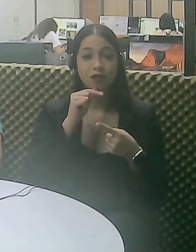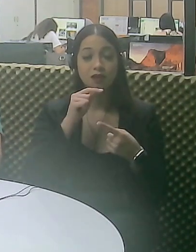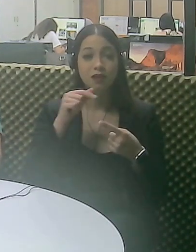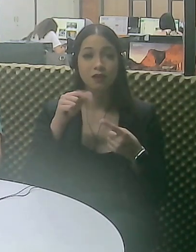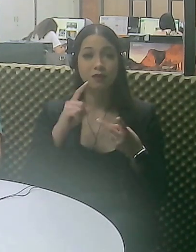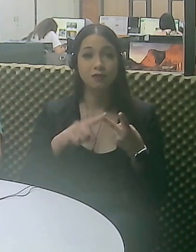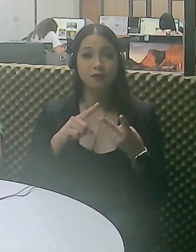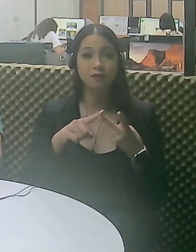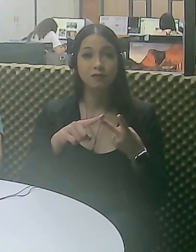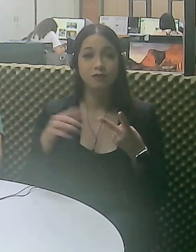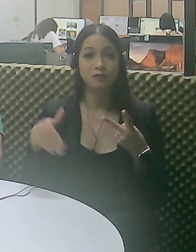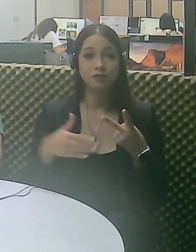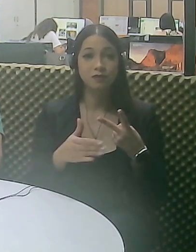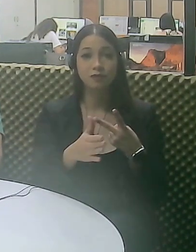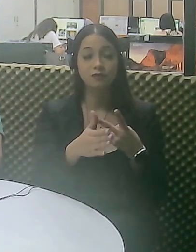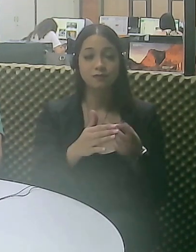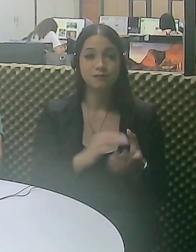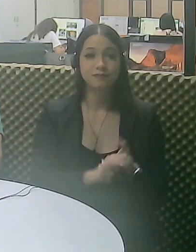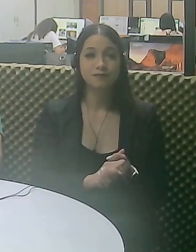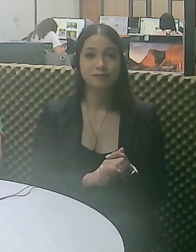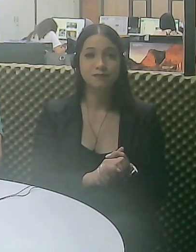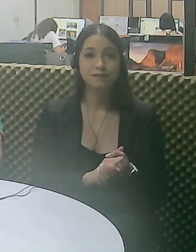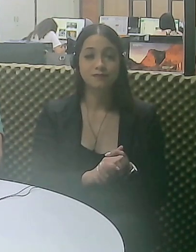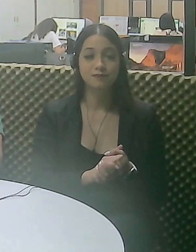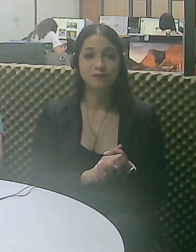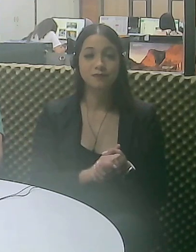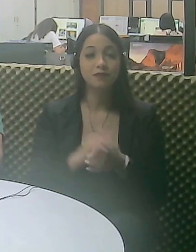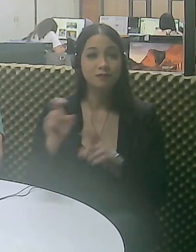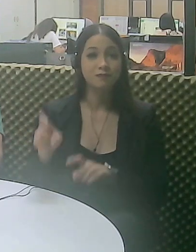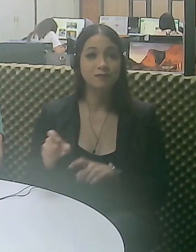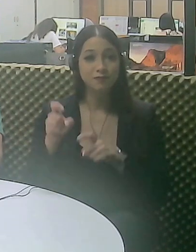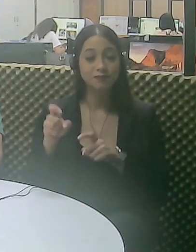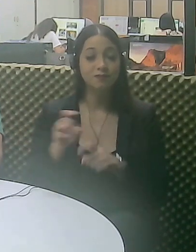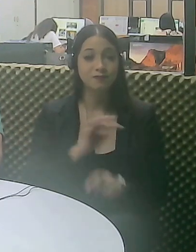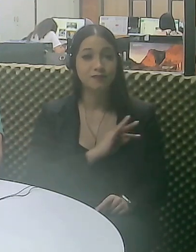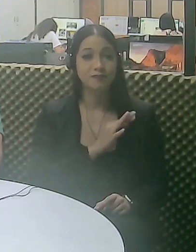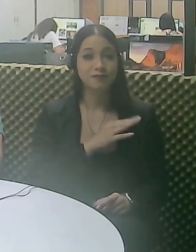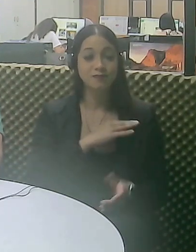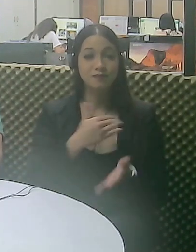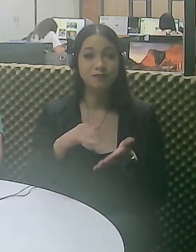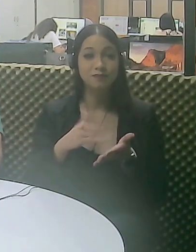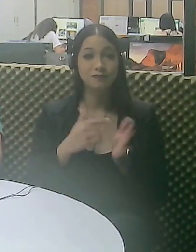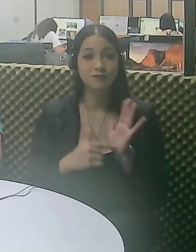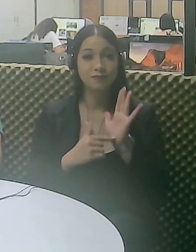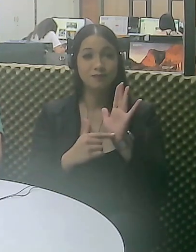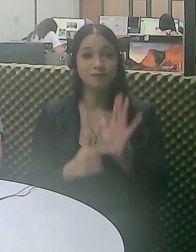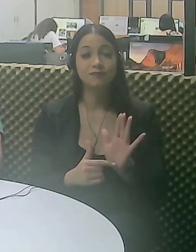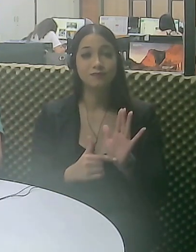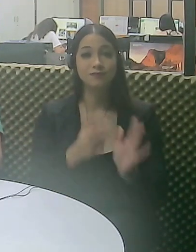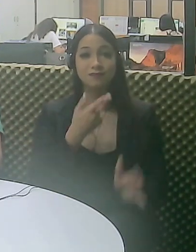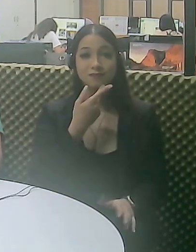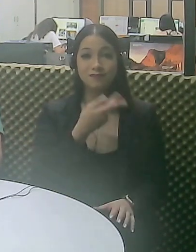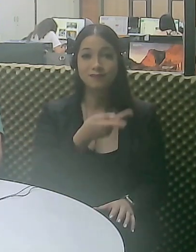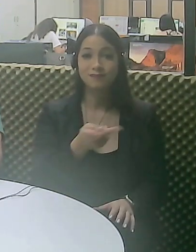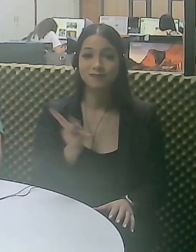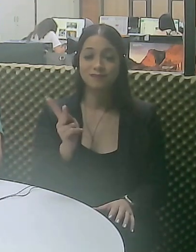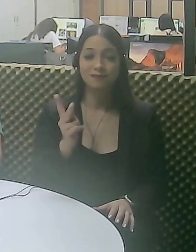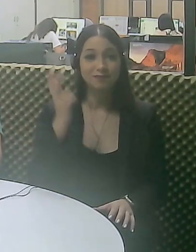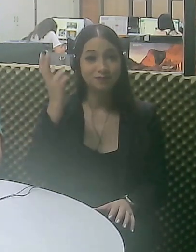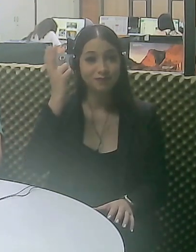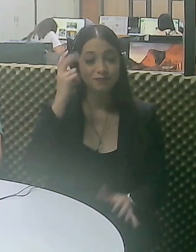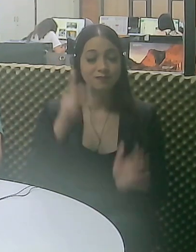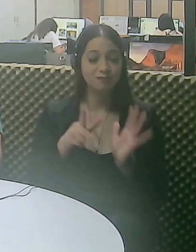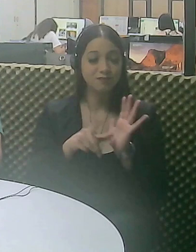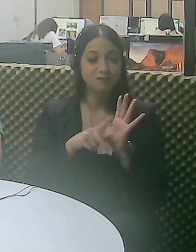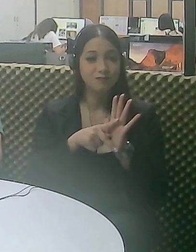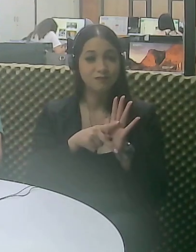e fertirrigação. No âmbito da agricultura, técnicos da secretaria apresentarão aos visitantes culturas e